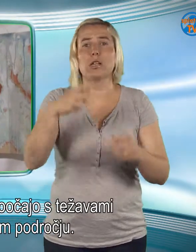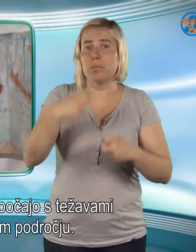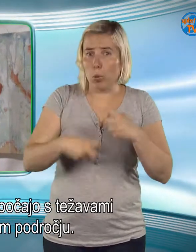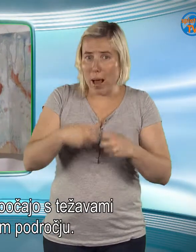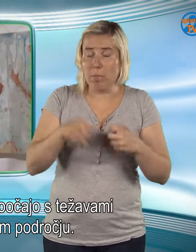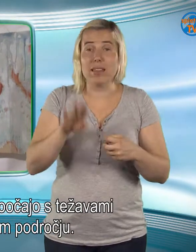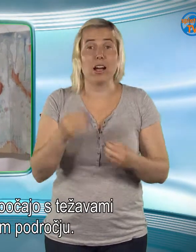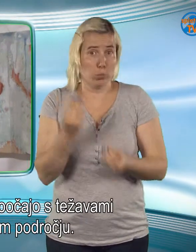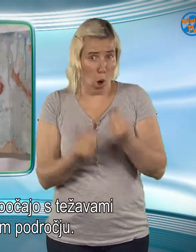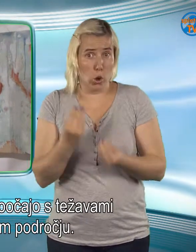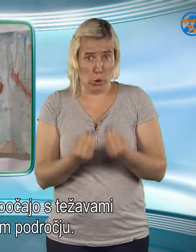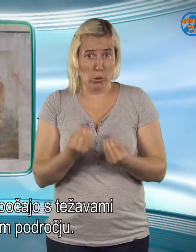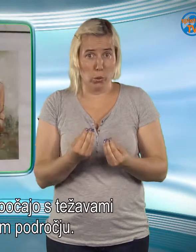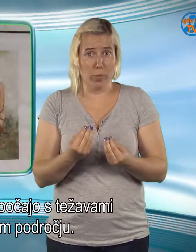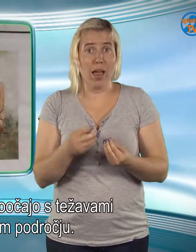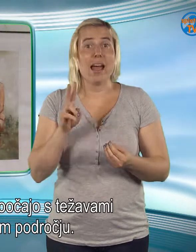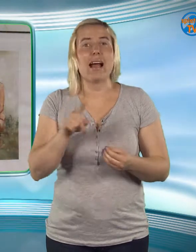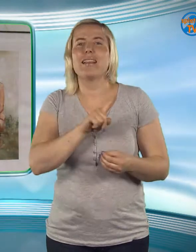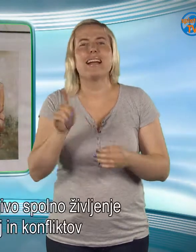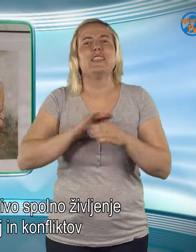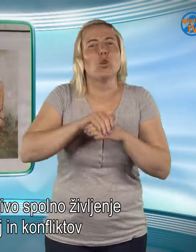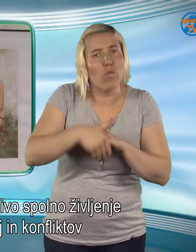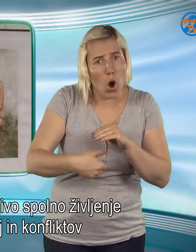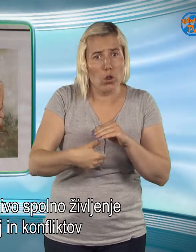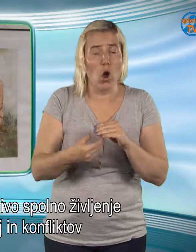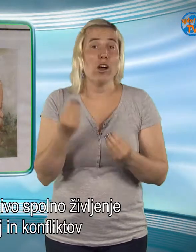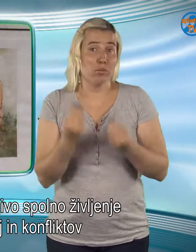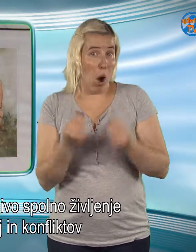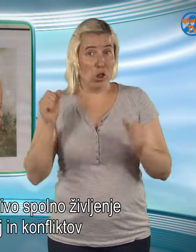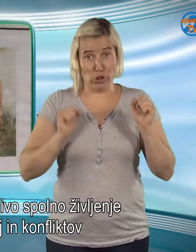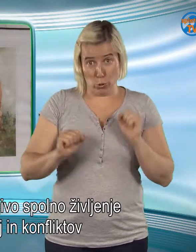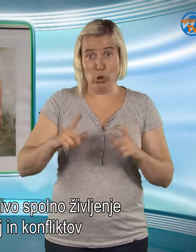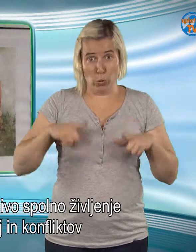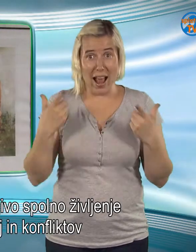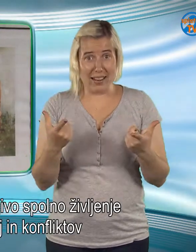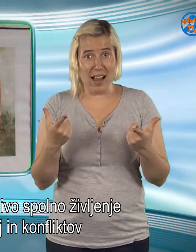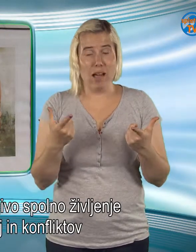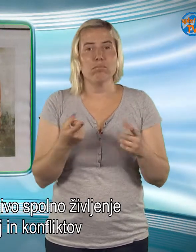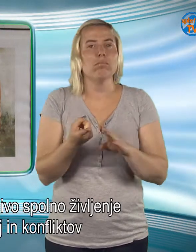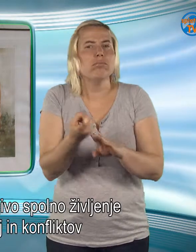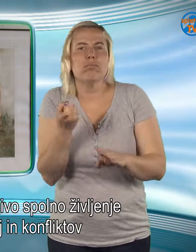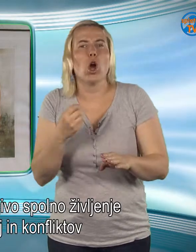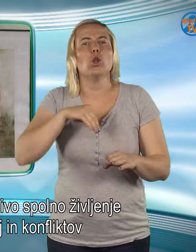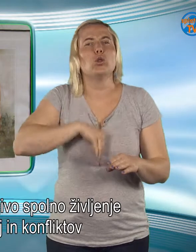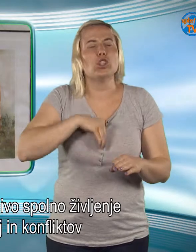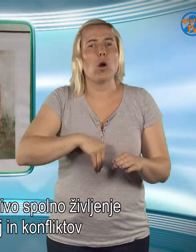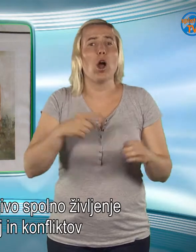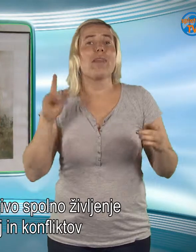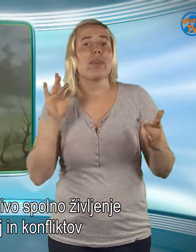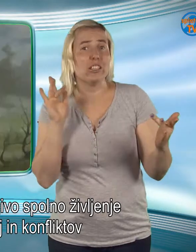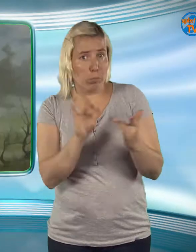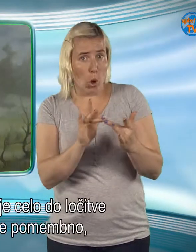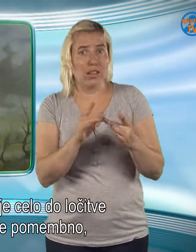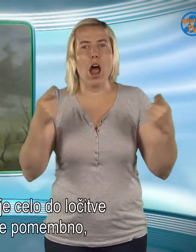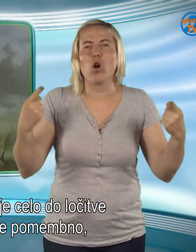na spolnem področju. Ker je nezadovoljivo spolno življenje vir frustracij in